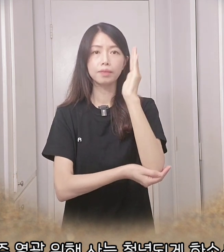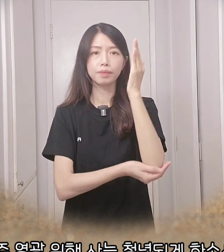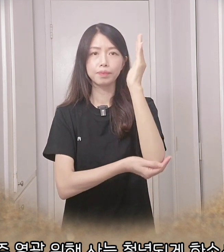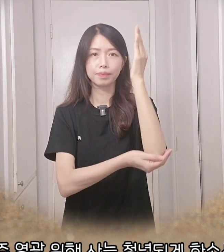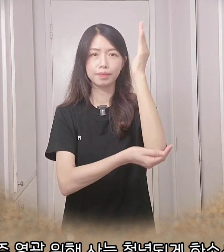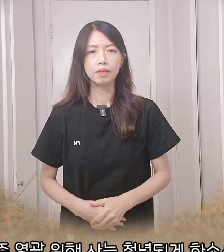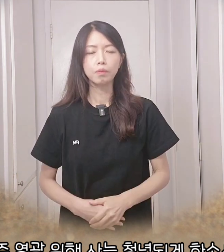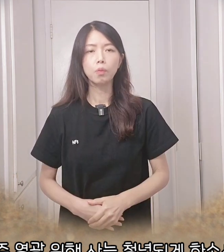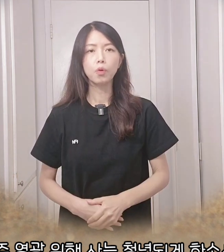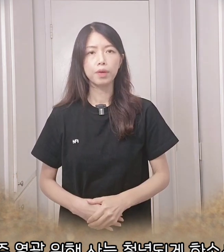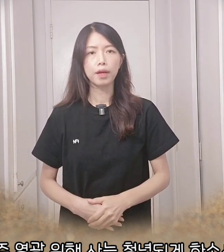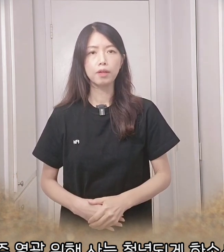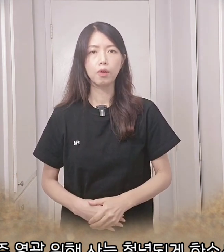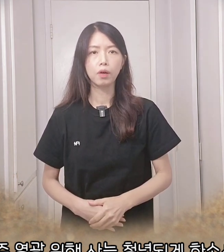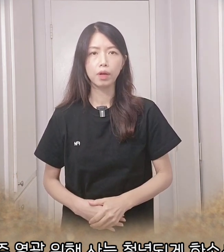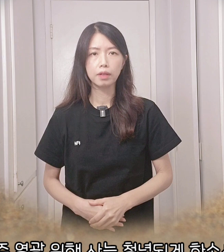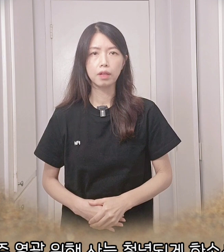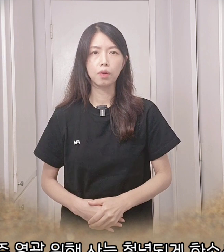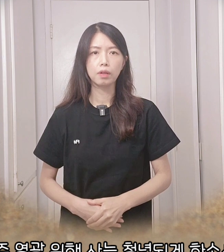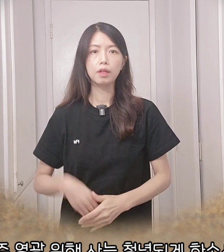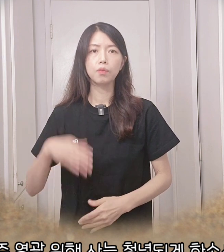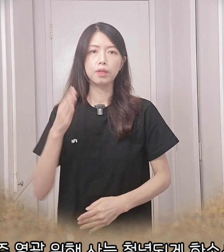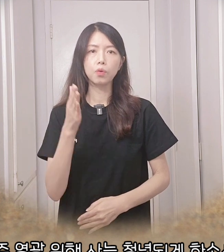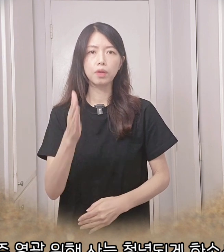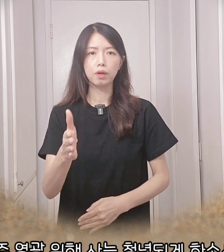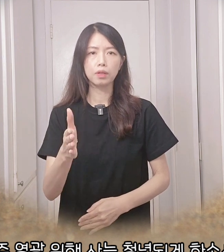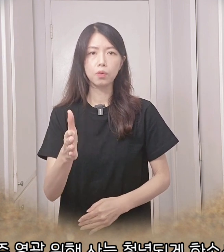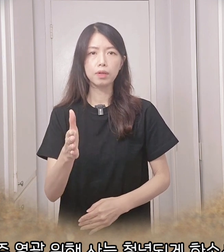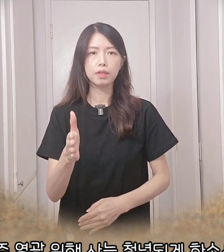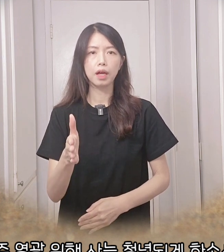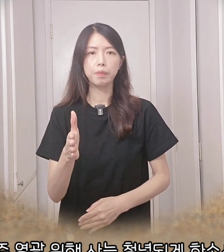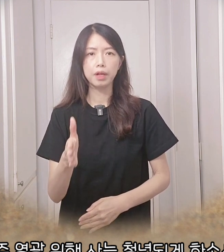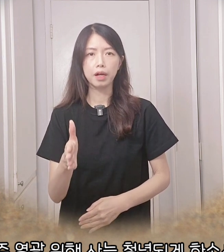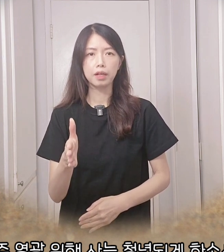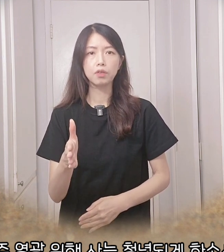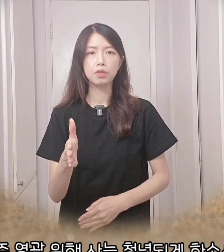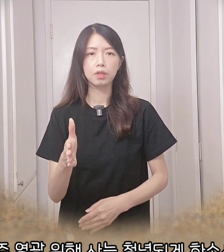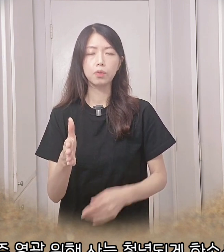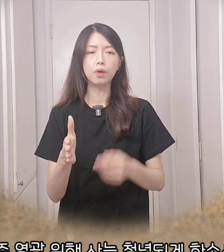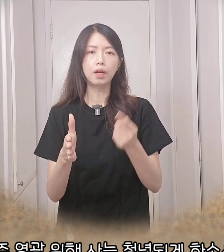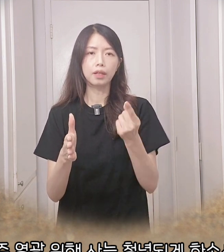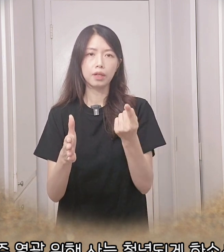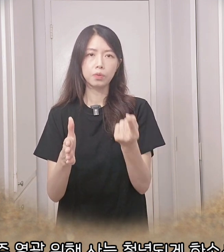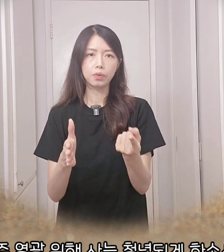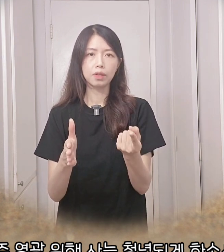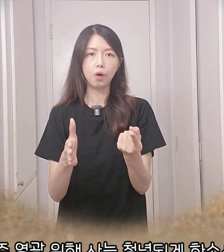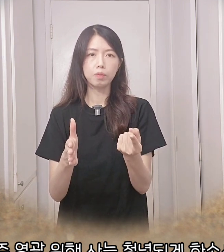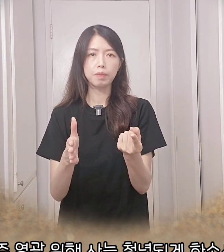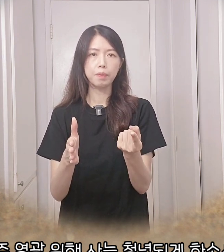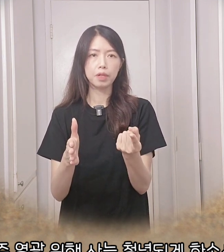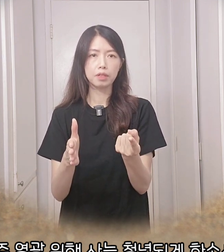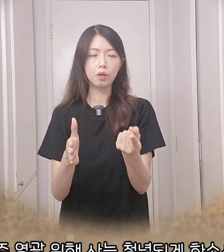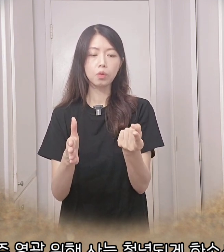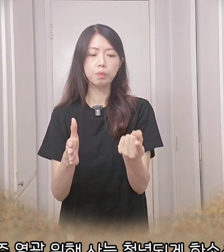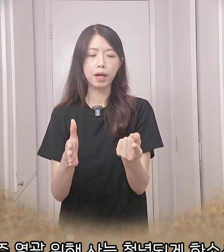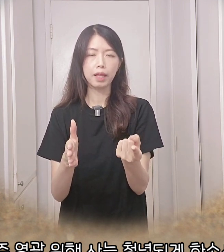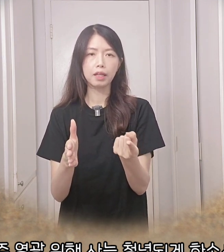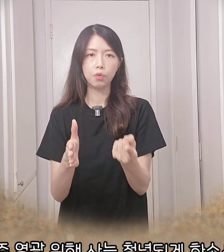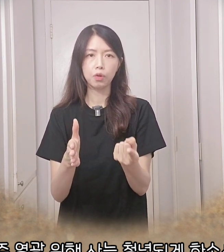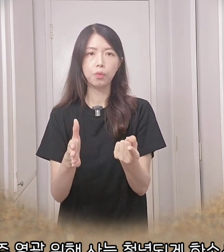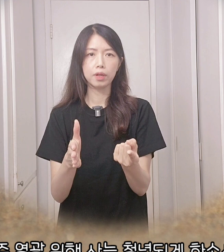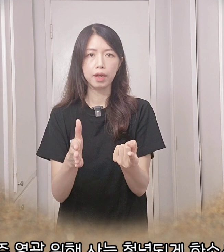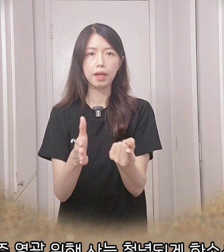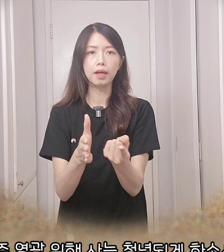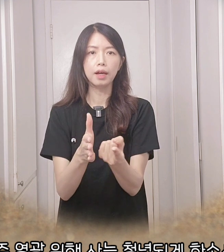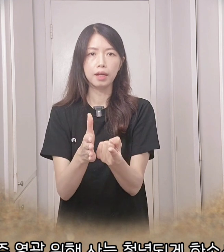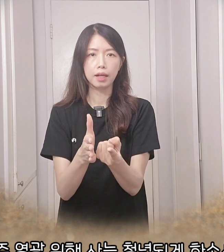영광. 뭐뭐 위에서 라고 한 뜻의 수어는 왼손은 이렇게 손끝이 앞을 향하게 해주시고 다른 손은 검지만 펴셔서 손바닥이